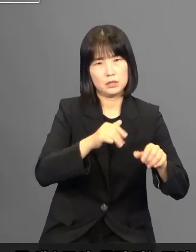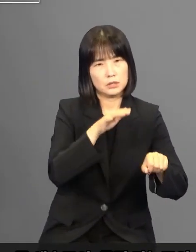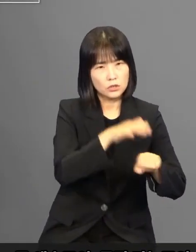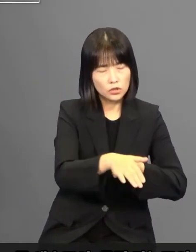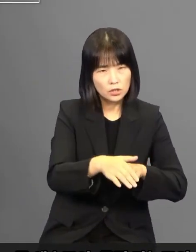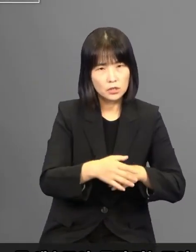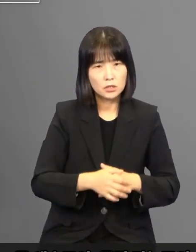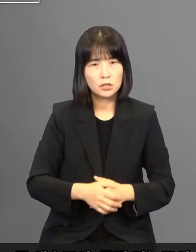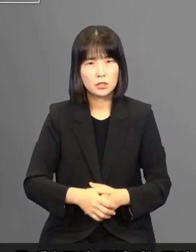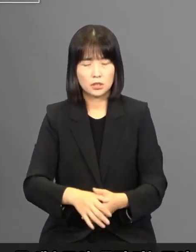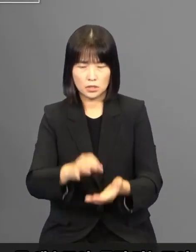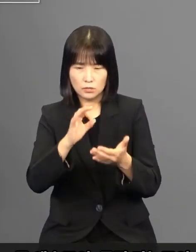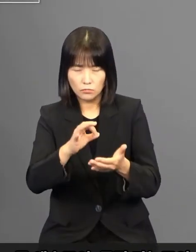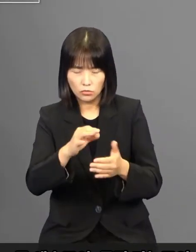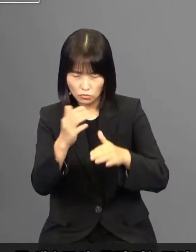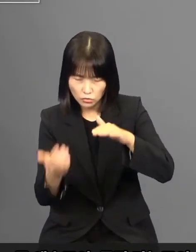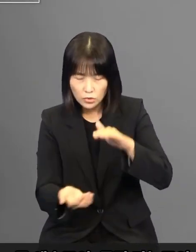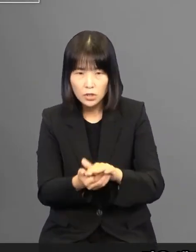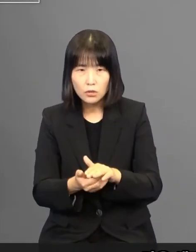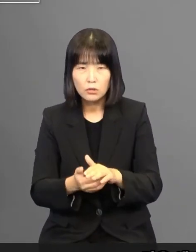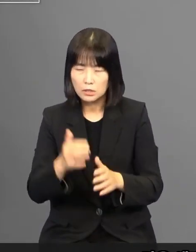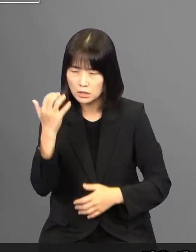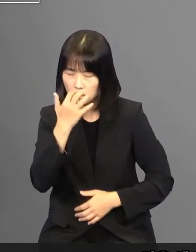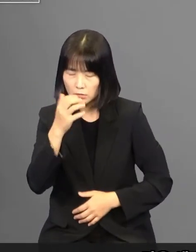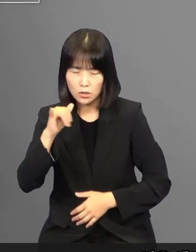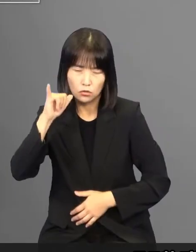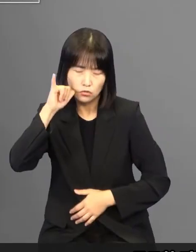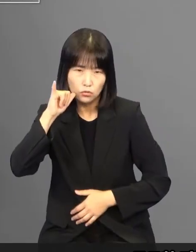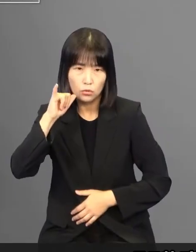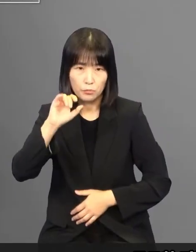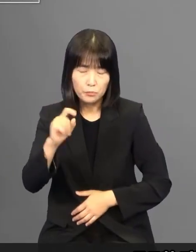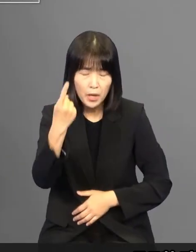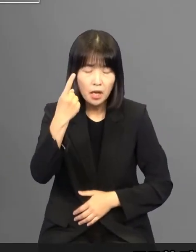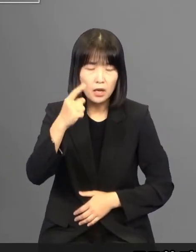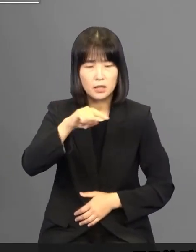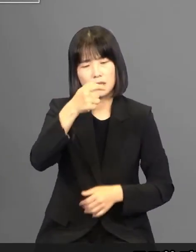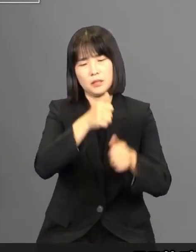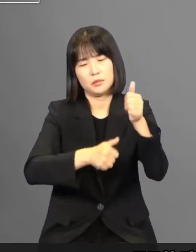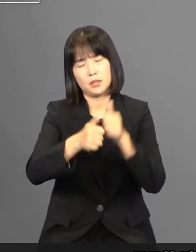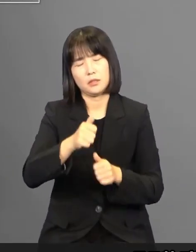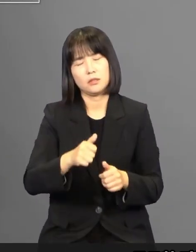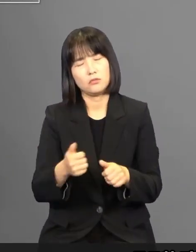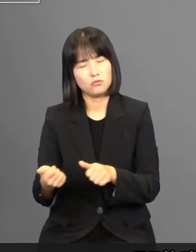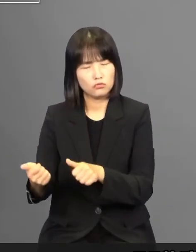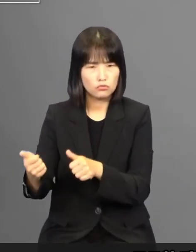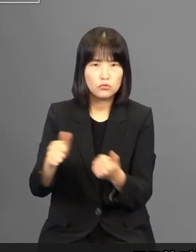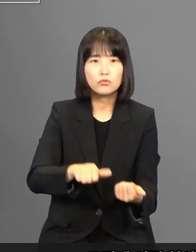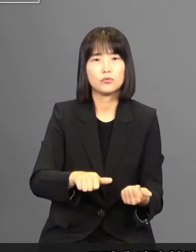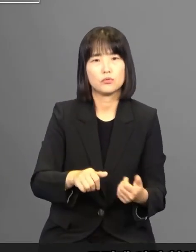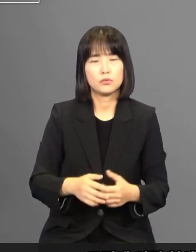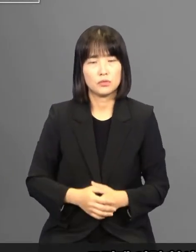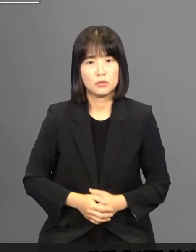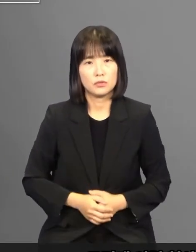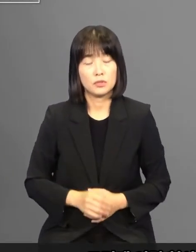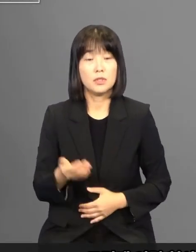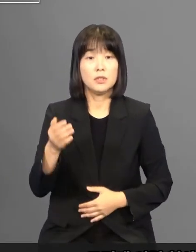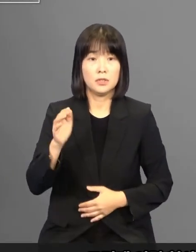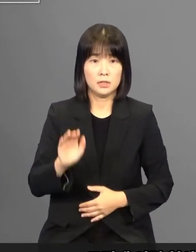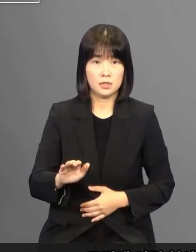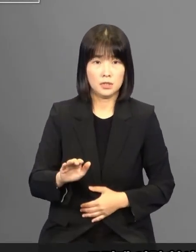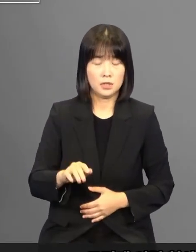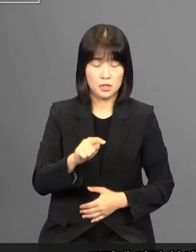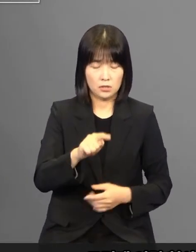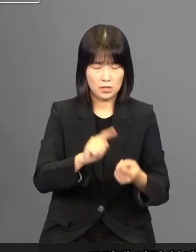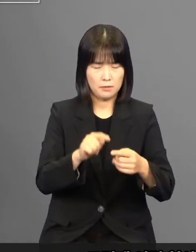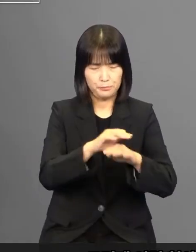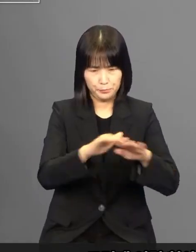음란, 중독, 이 세대 거인들에 의해서 다음 세대가 죽어나갑니다. 무고한 피를 흘리게 될 거예요. 자, 그런데 이거를